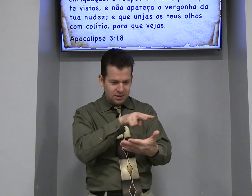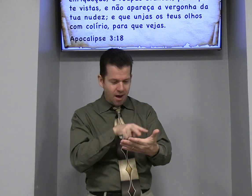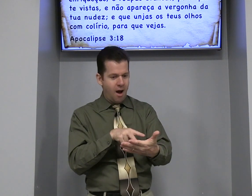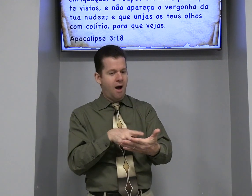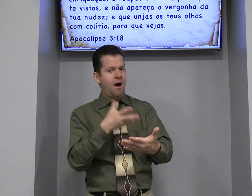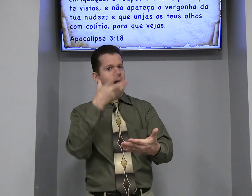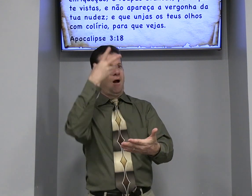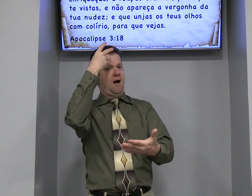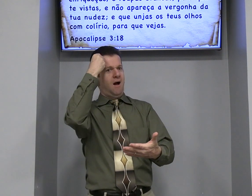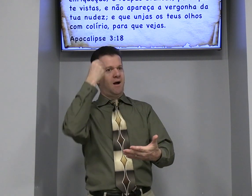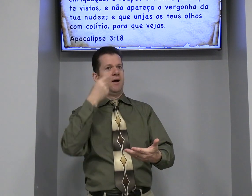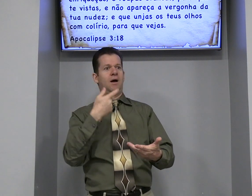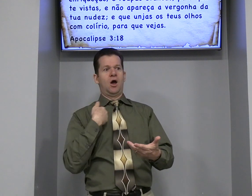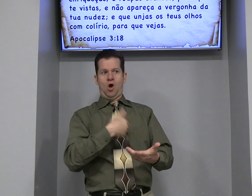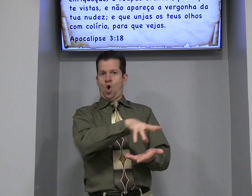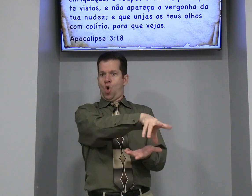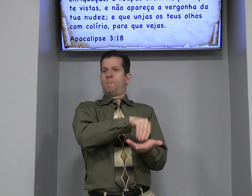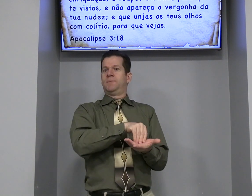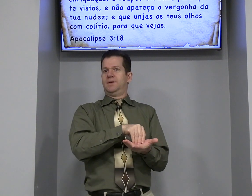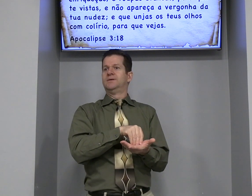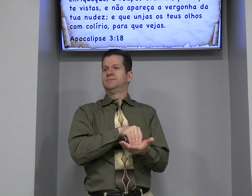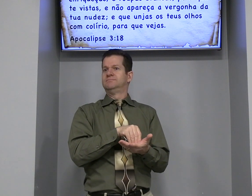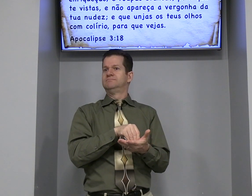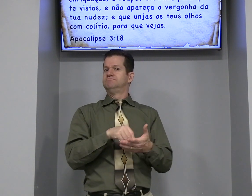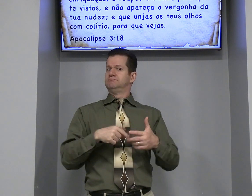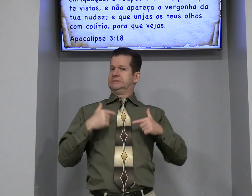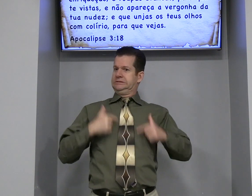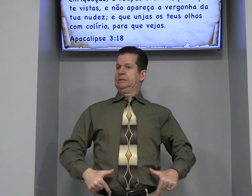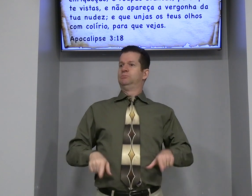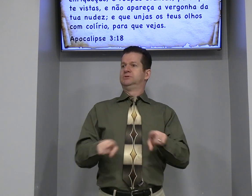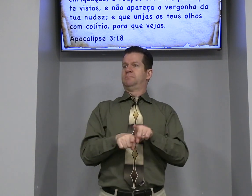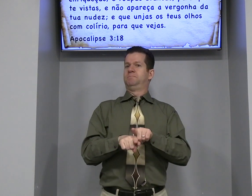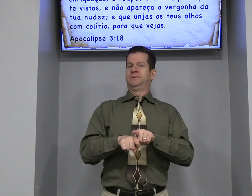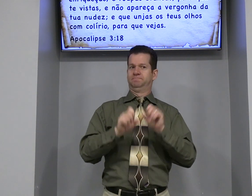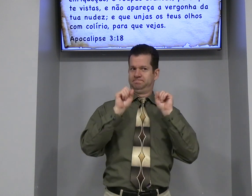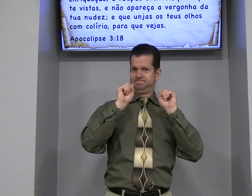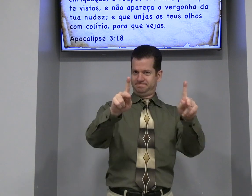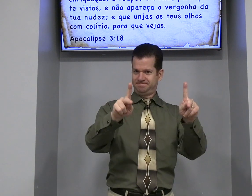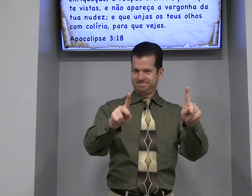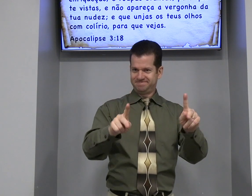7 igrejas e como que nós podemos copiar melhor.